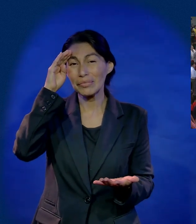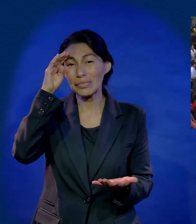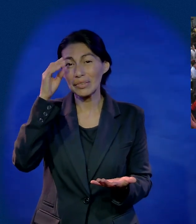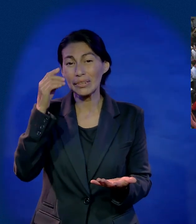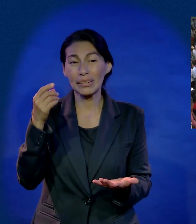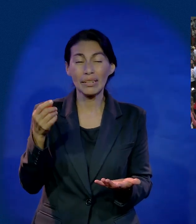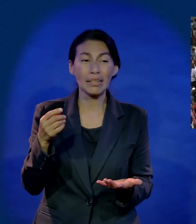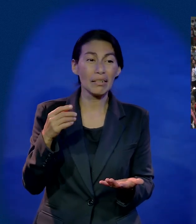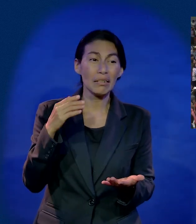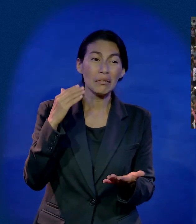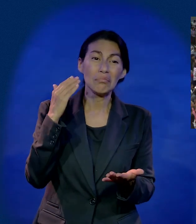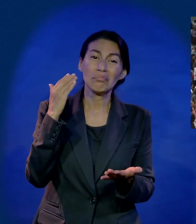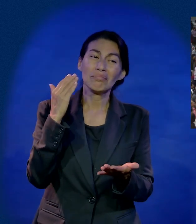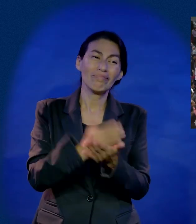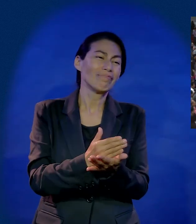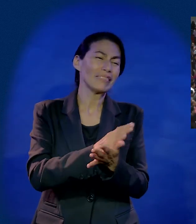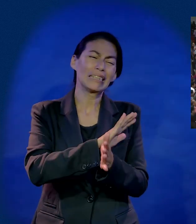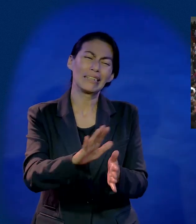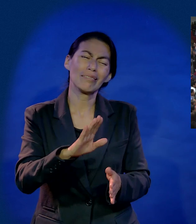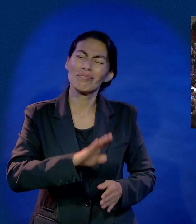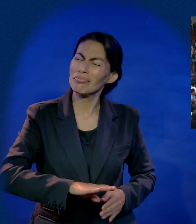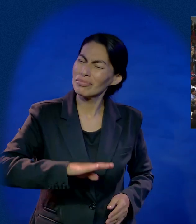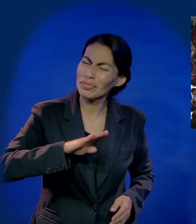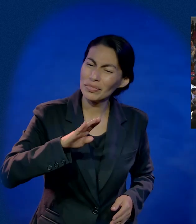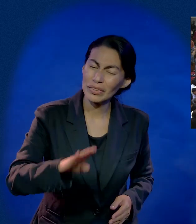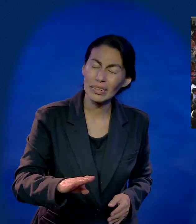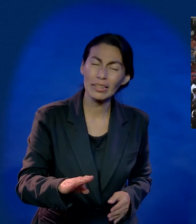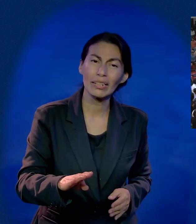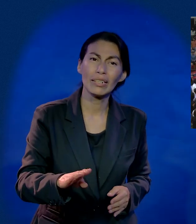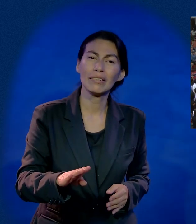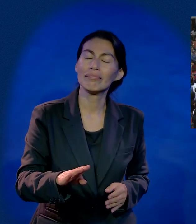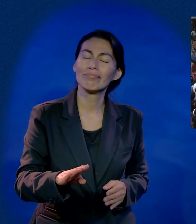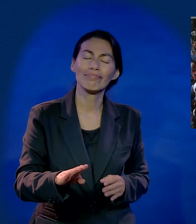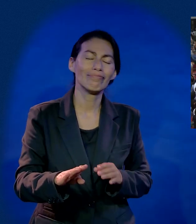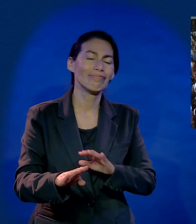piensas que el remedio solo es